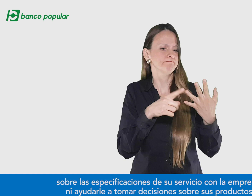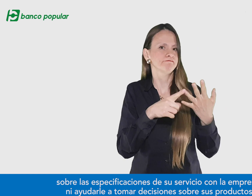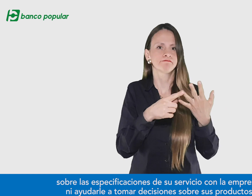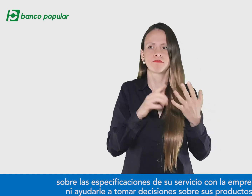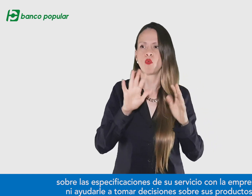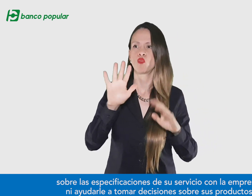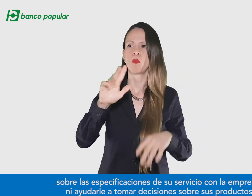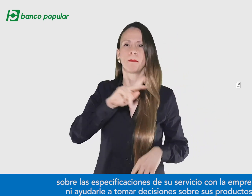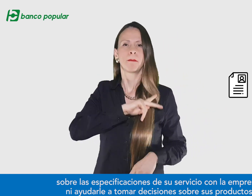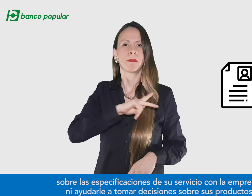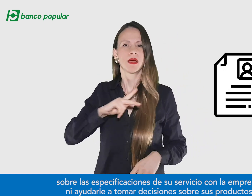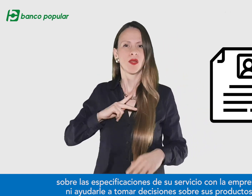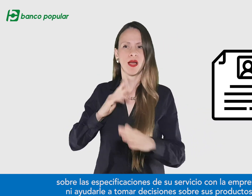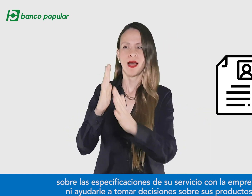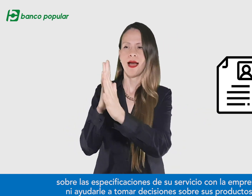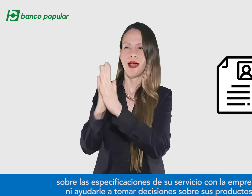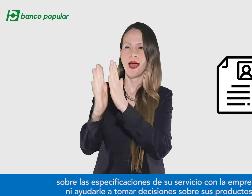decisiones sobre sus productos.